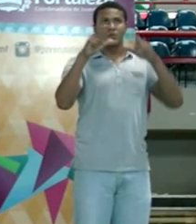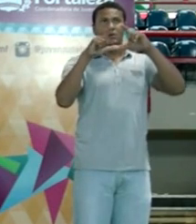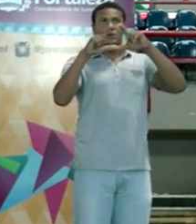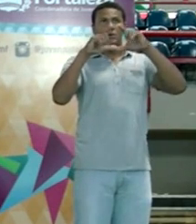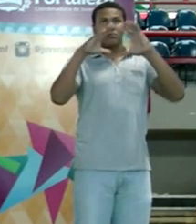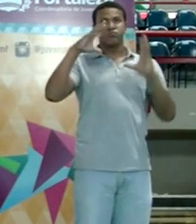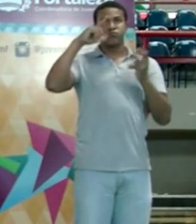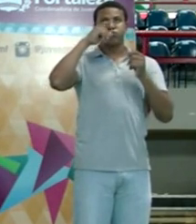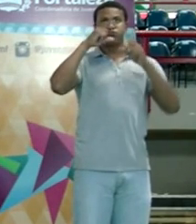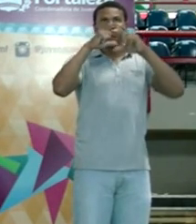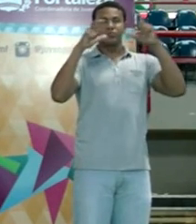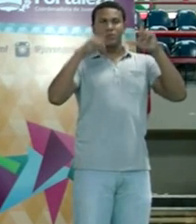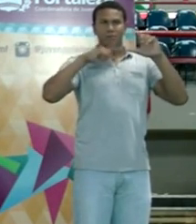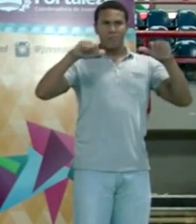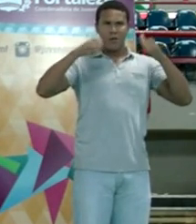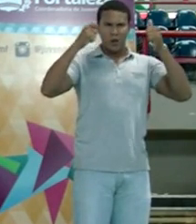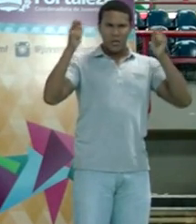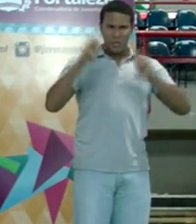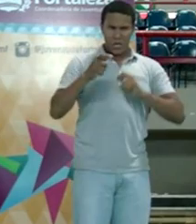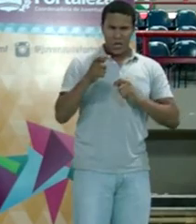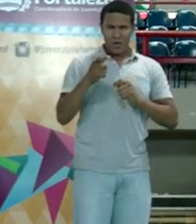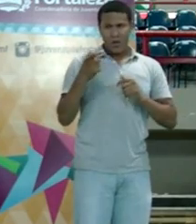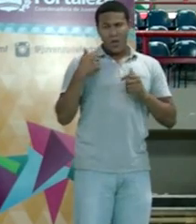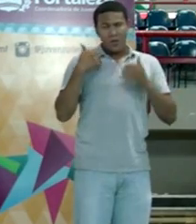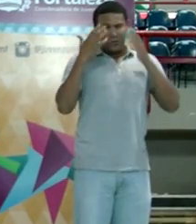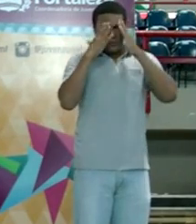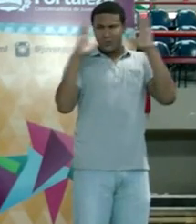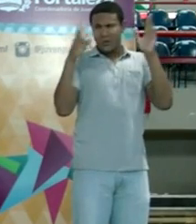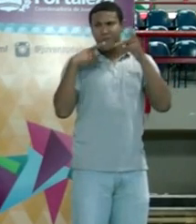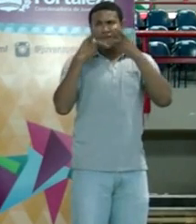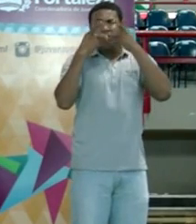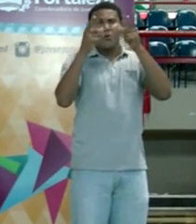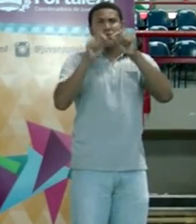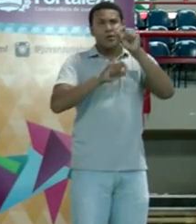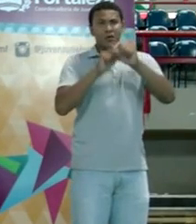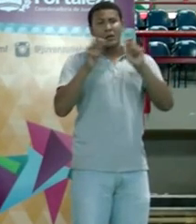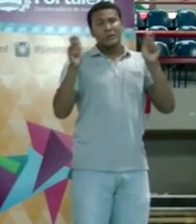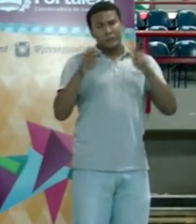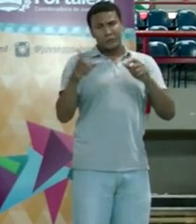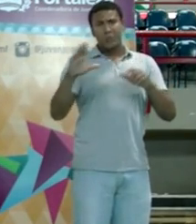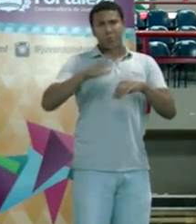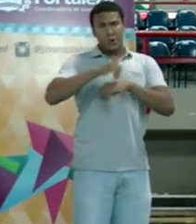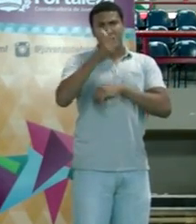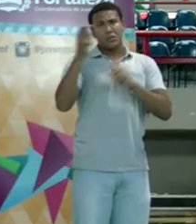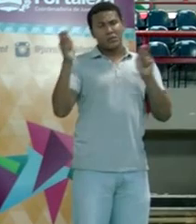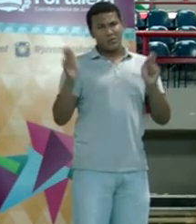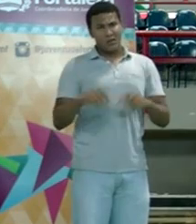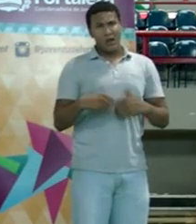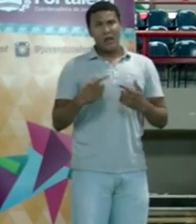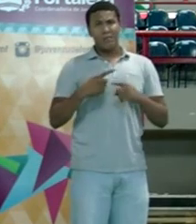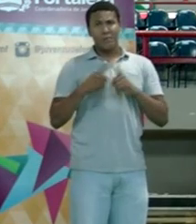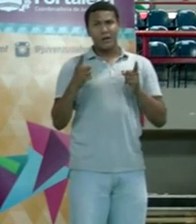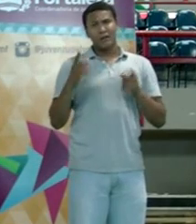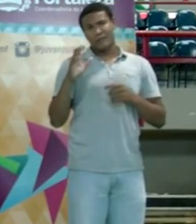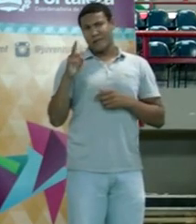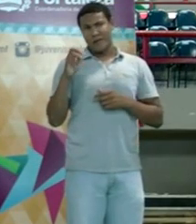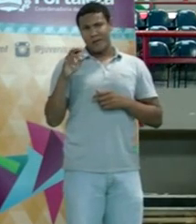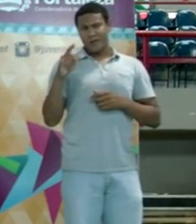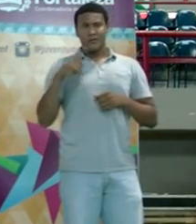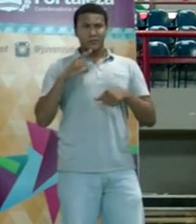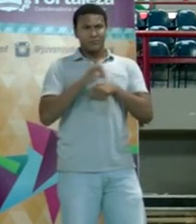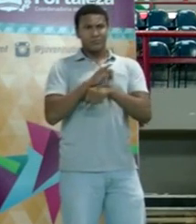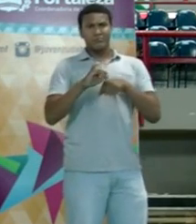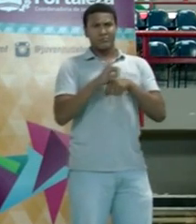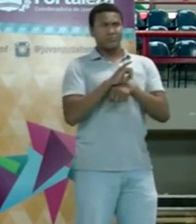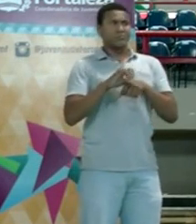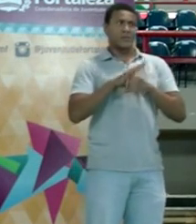como melhorar? Bom, eu não sei o que ela disse que vai fazer, né? Mas que tem como melhorar, tem, claro, certo? Existem diversas maneiras de